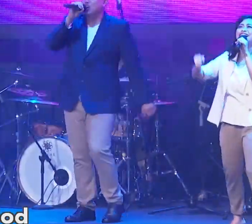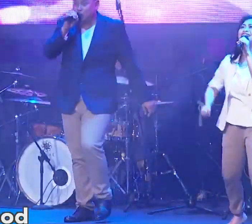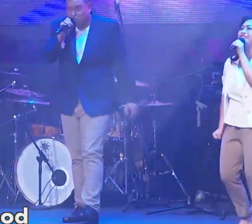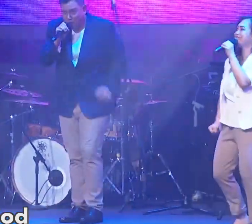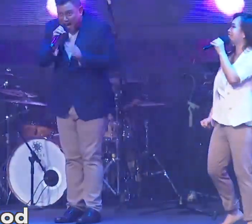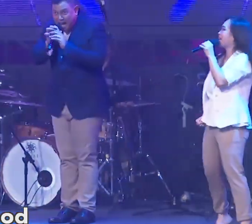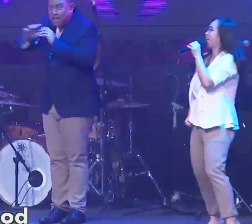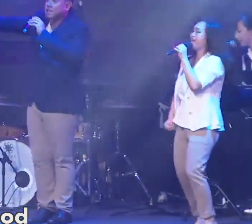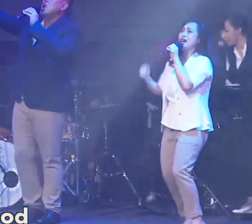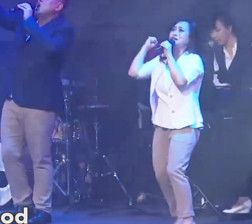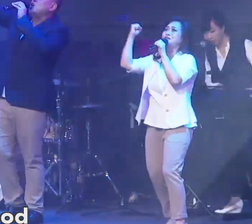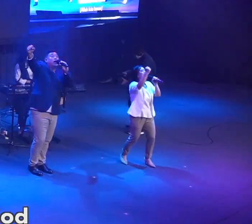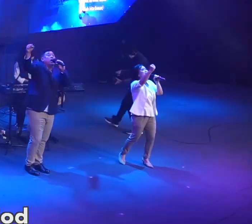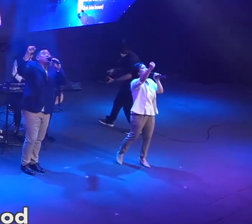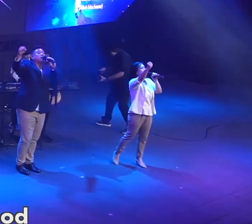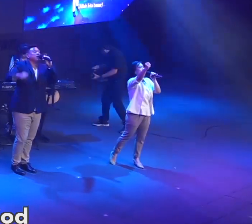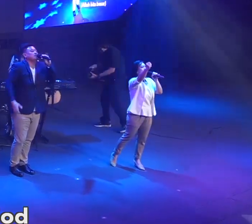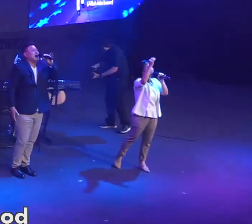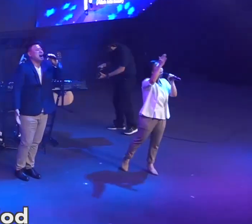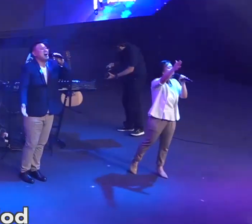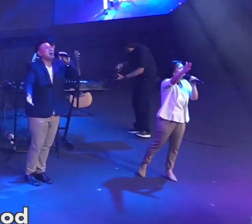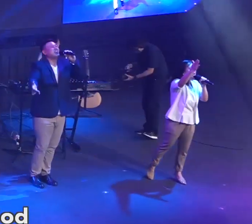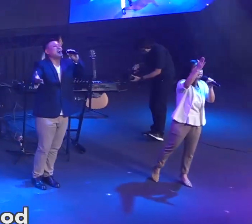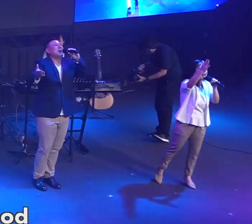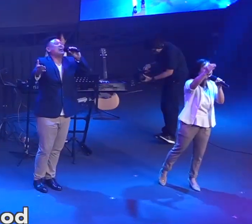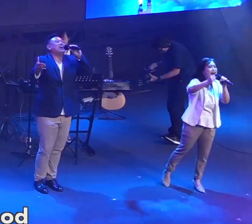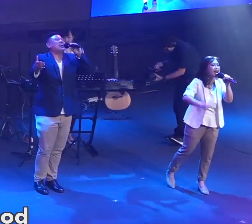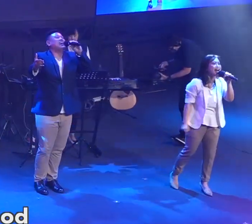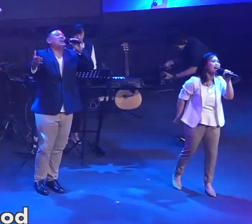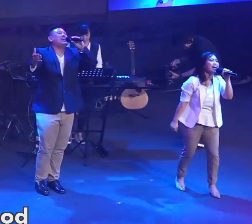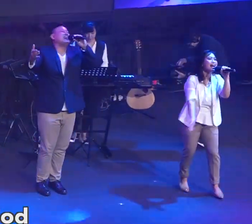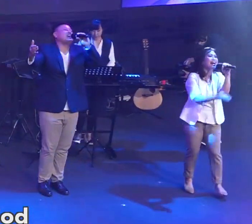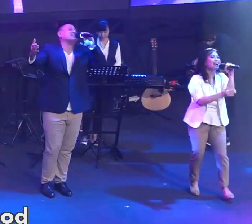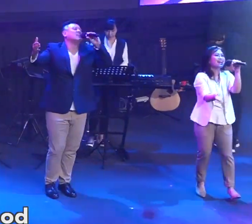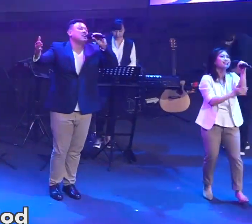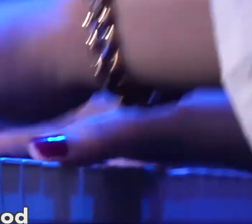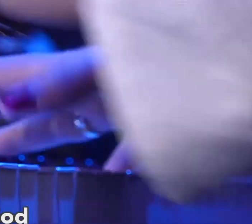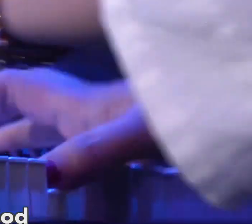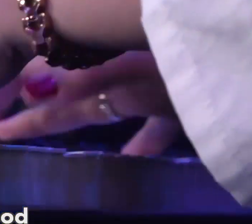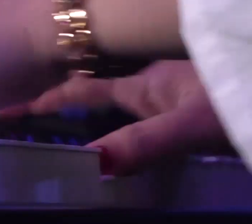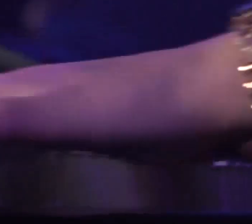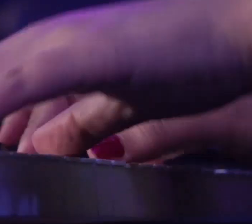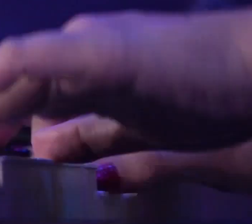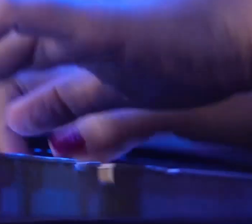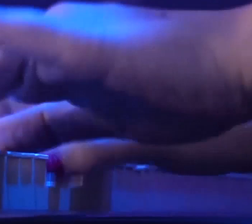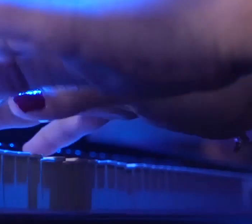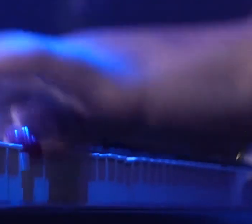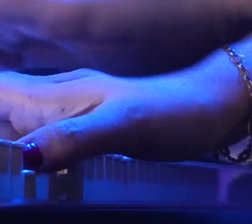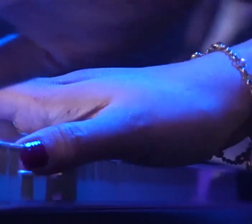dinyatakan. Come on, semua. Great is our God.